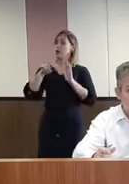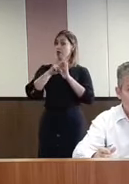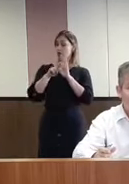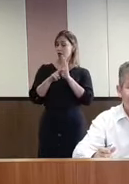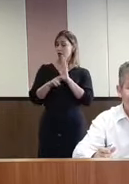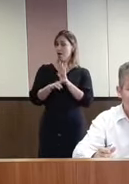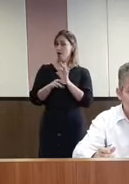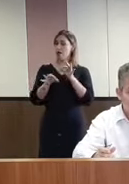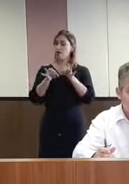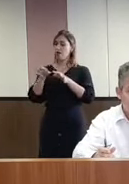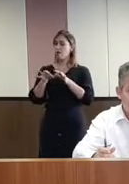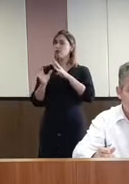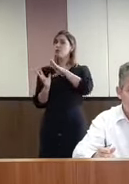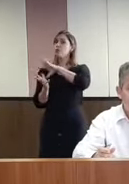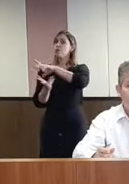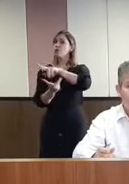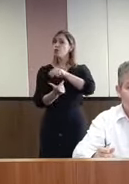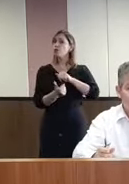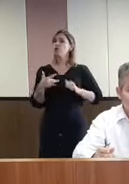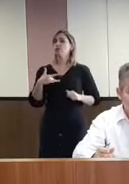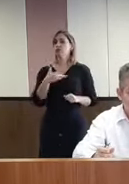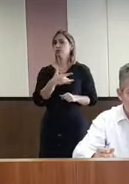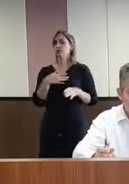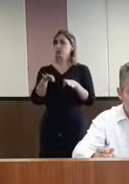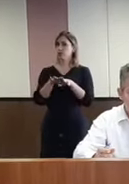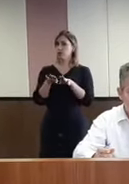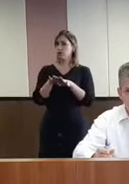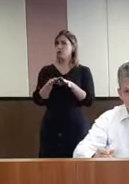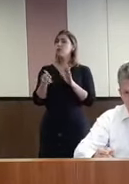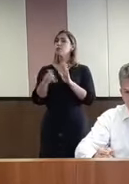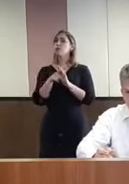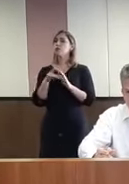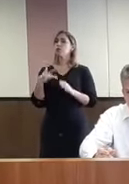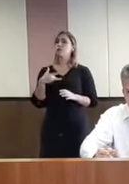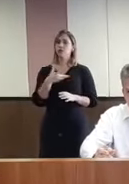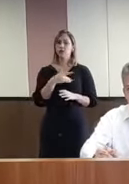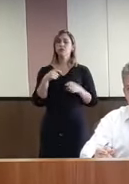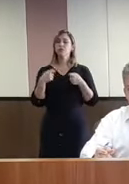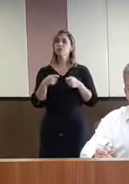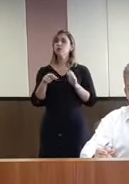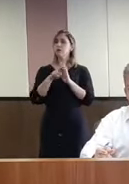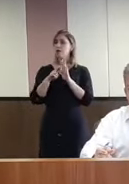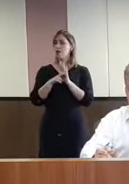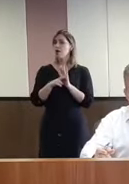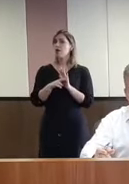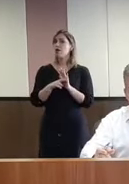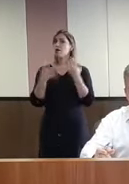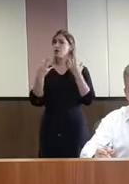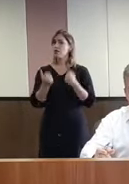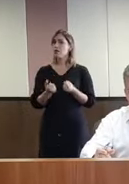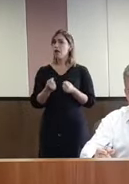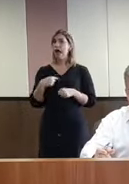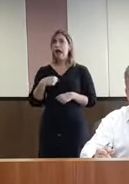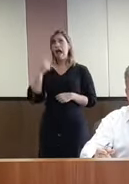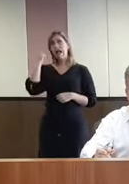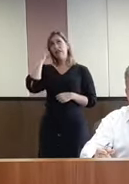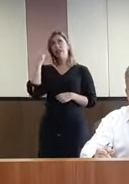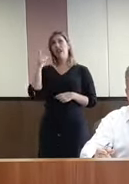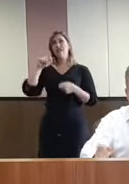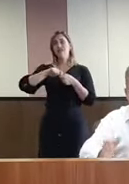protocolos da Organização Mundial de Saúde, do Ministério da Saúde, e nós temos que seguir isso aqui. Ninguém está inventando regra aqui em